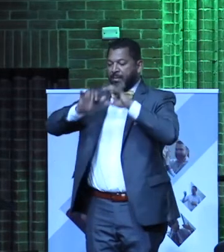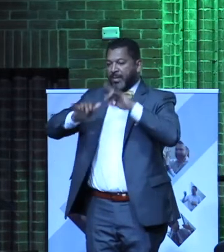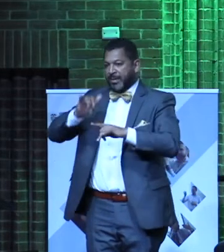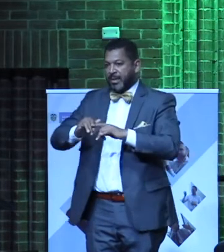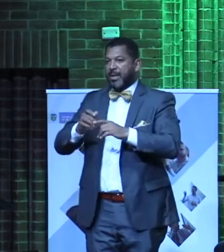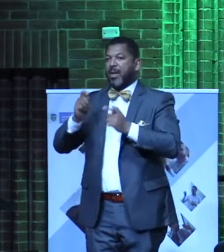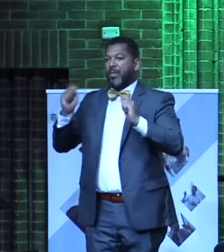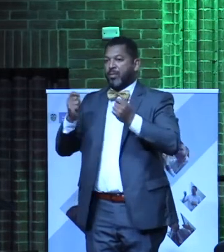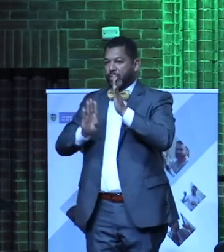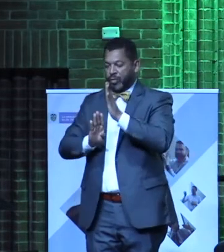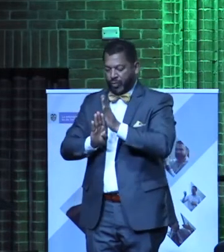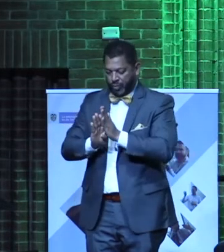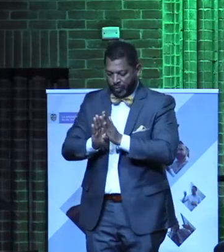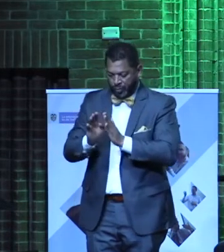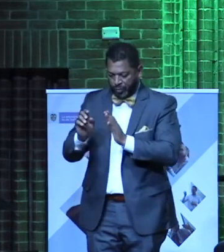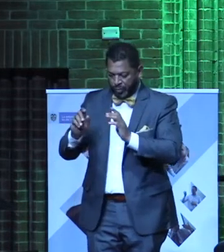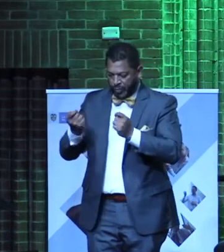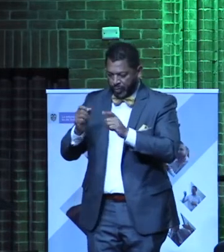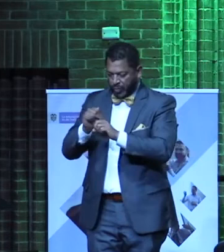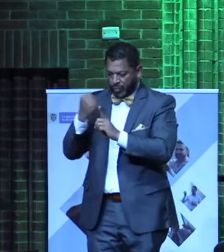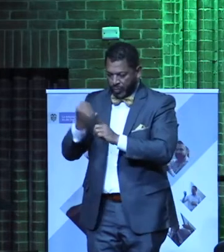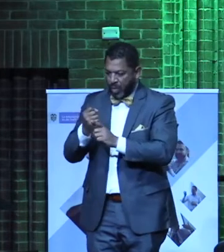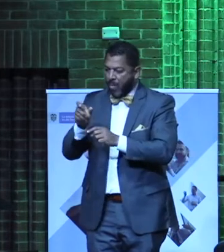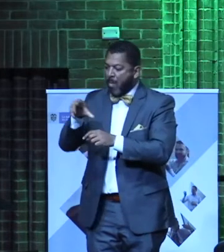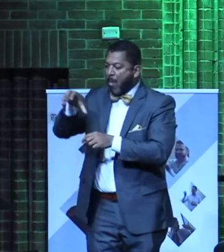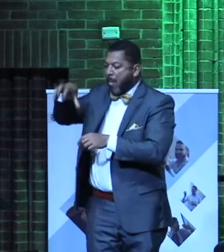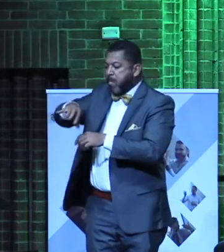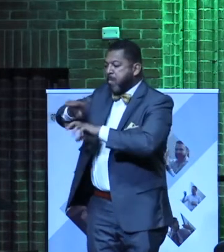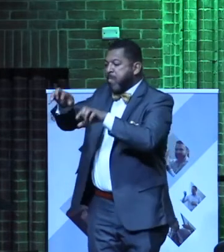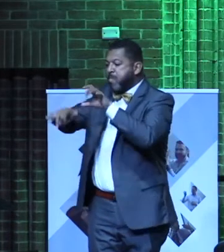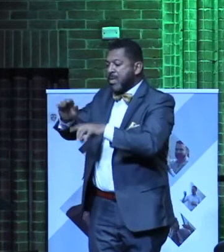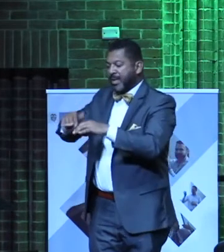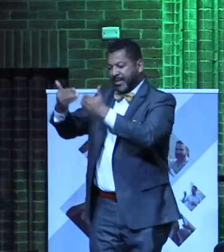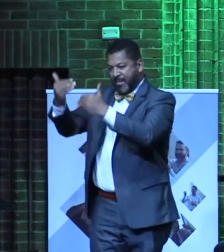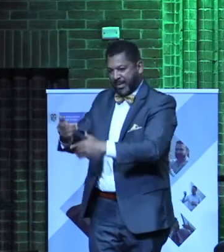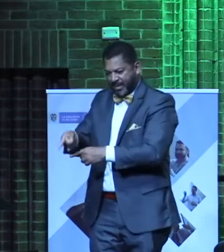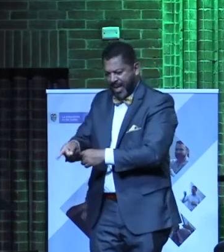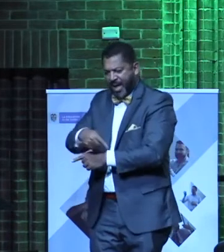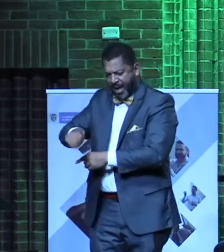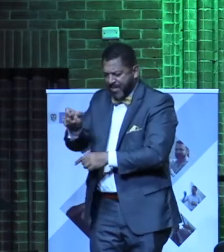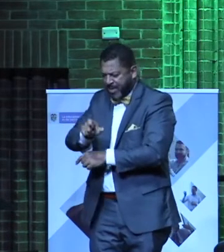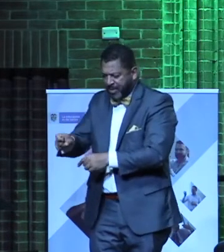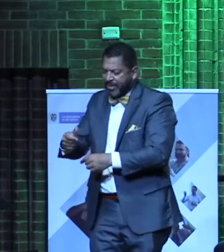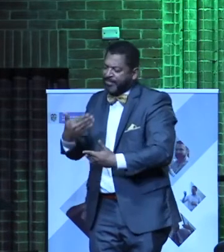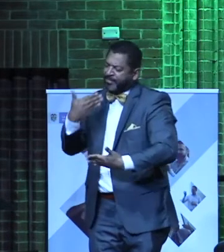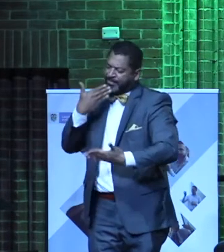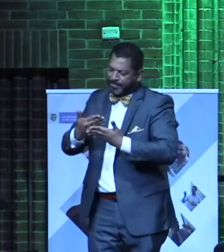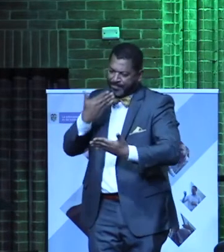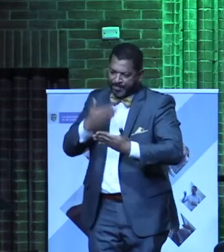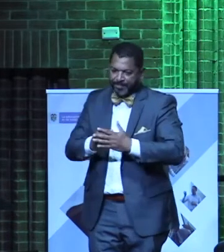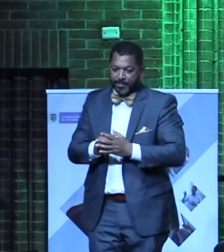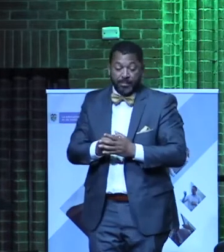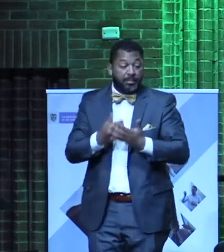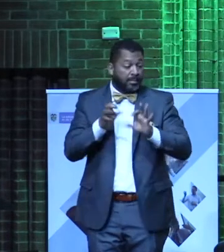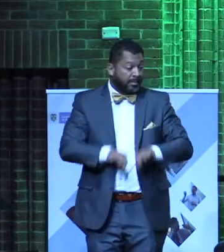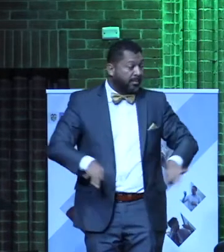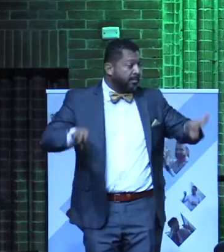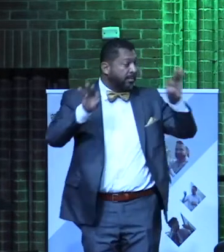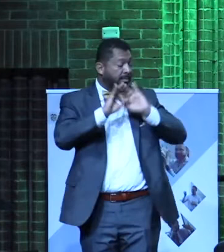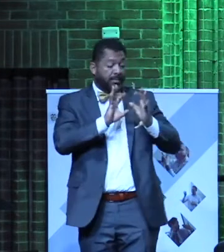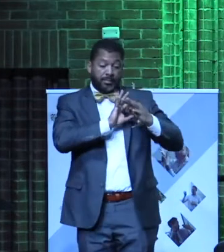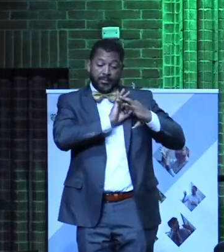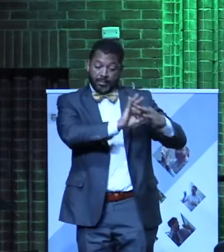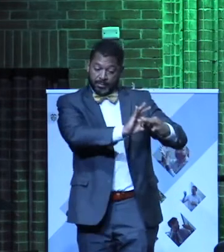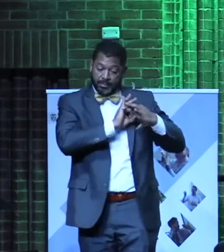y la coordinadora del Grupo de Gestión en Discapacidad. Para nosotros ha sido muy importante la articulación con el